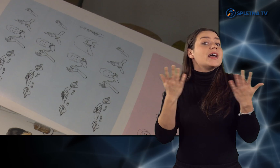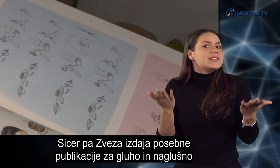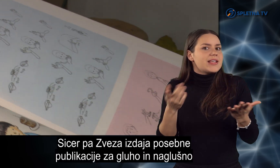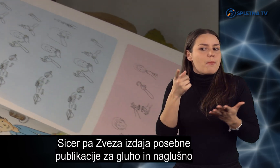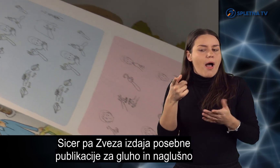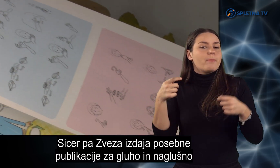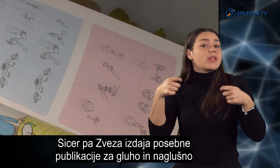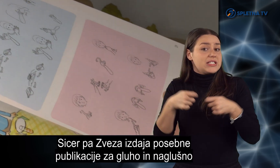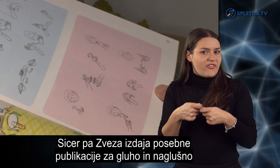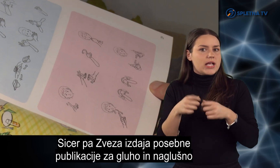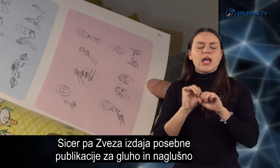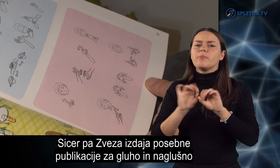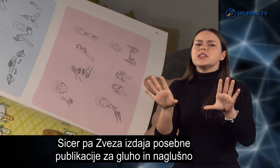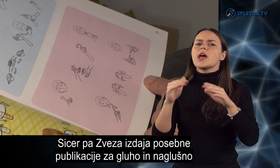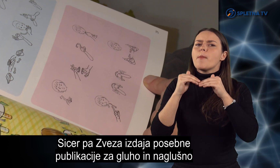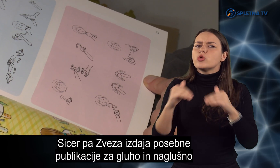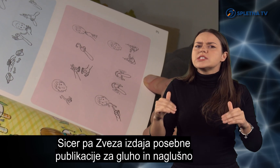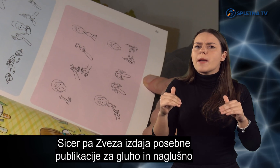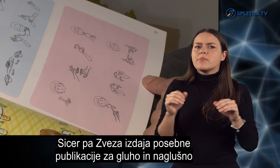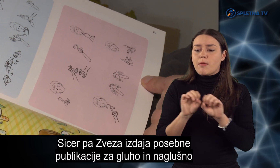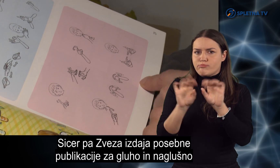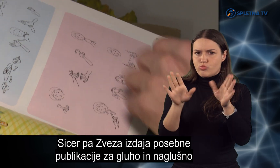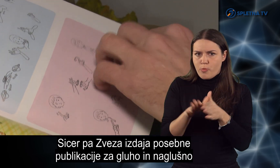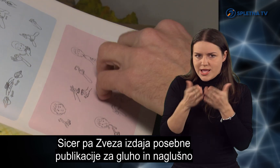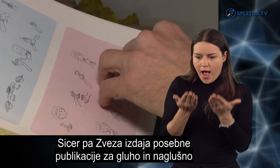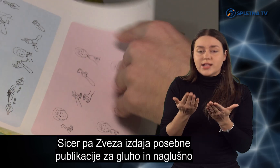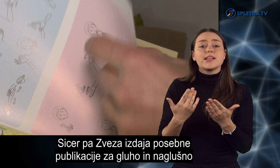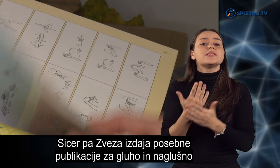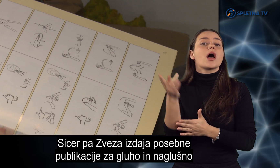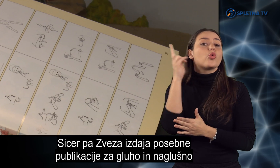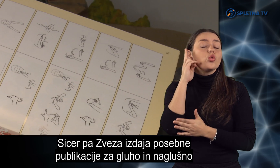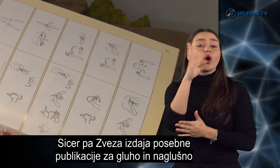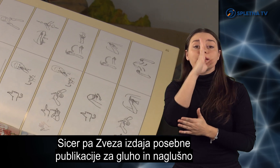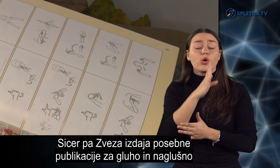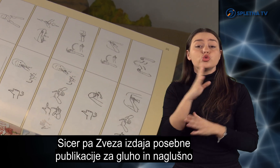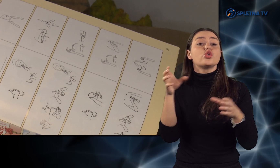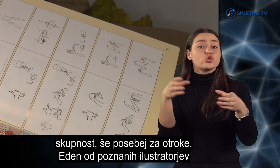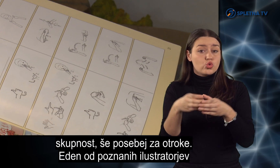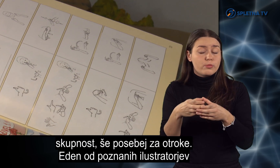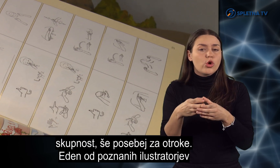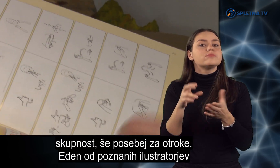Sicer pa zveza izdaja posebne publikacije za gluho in naglušno skupnost, še posebej za otroke.